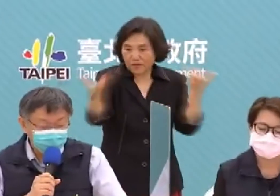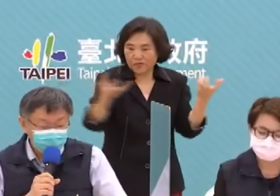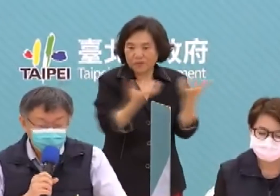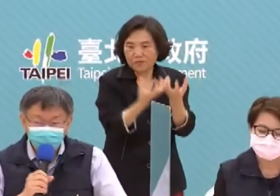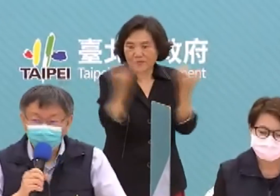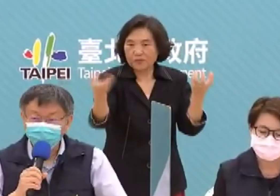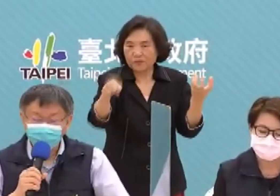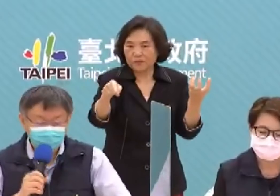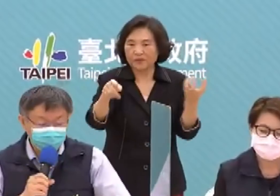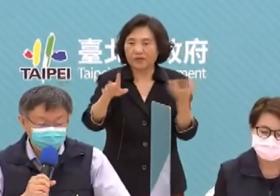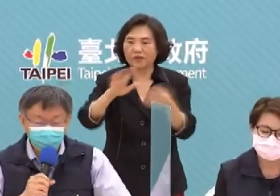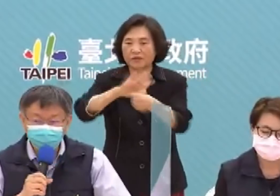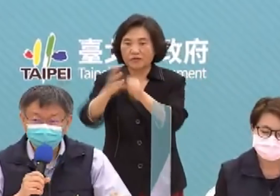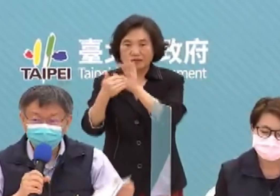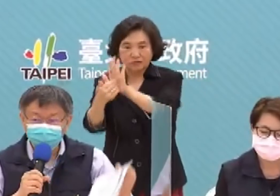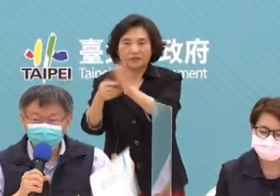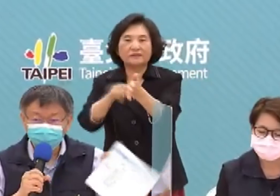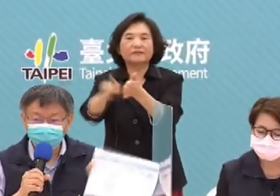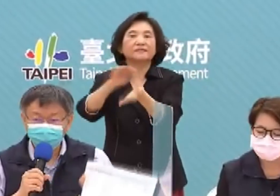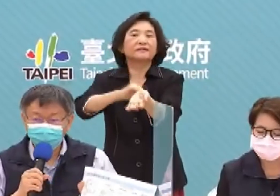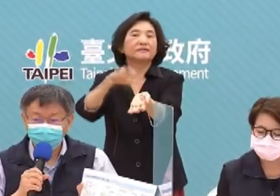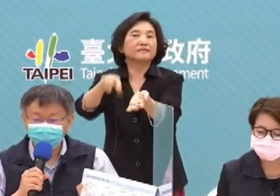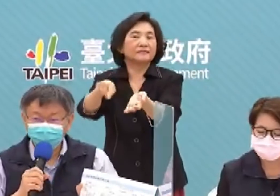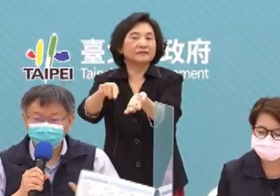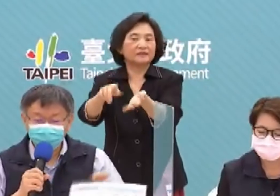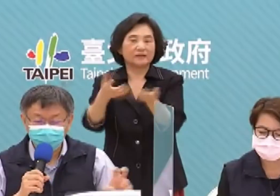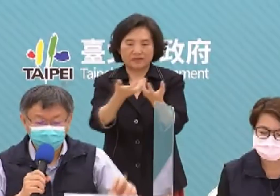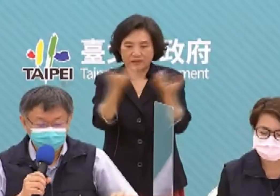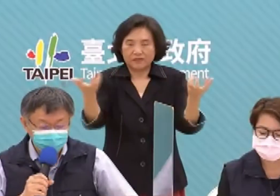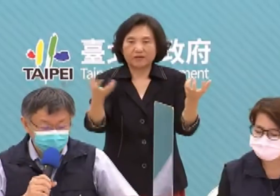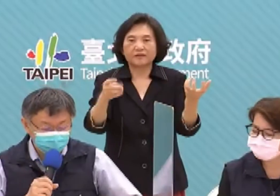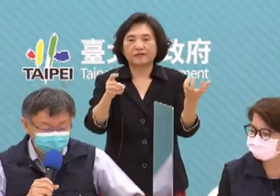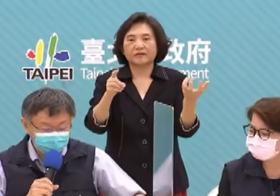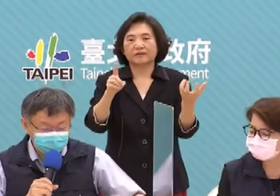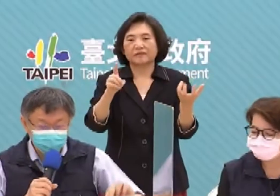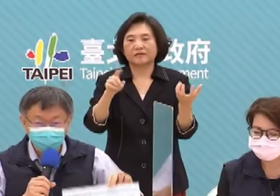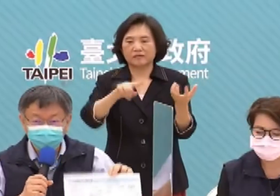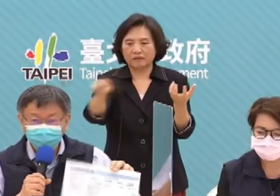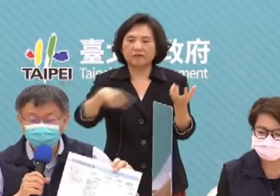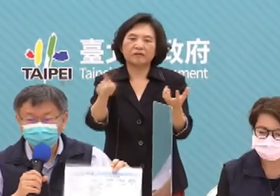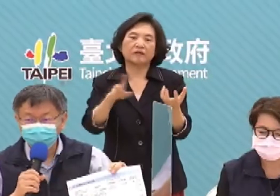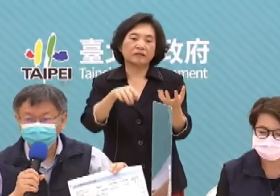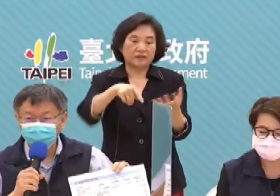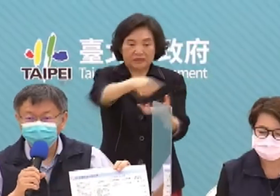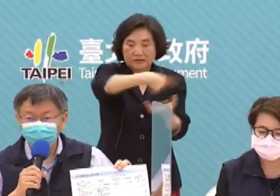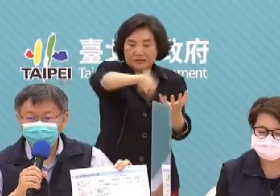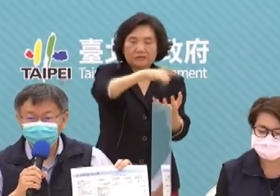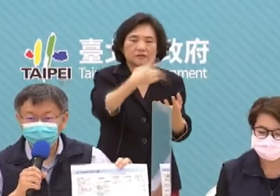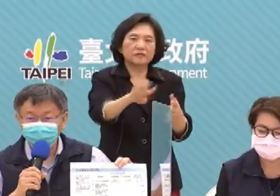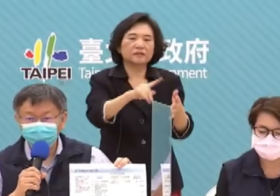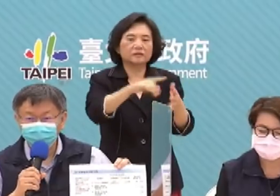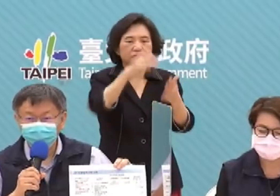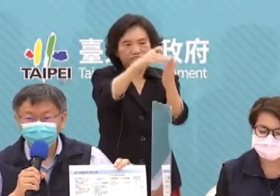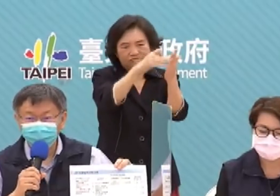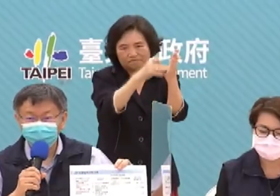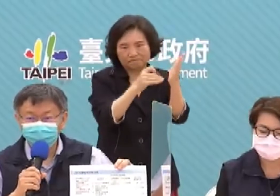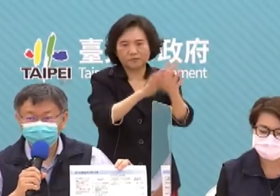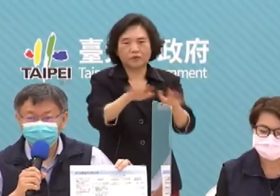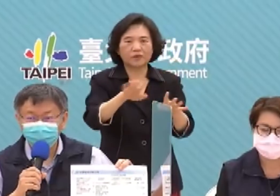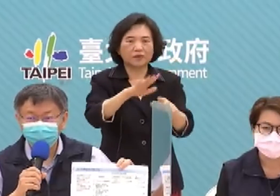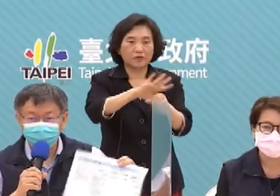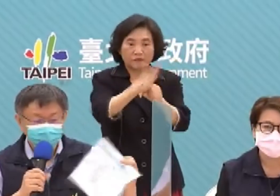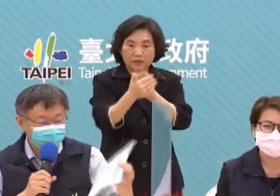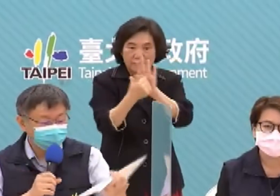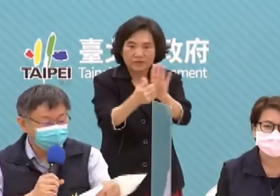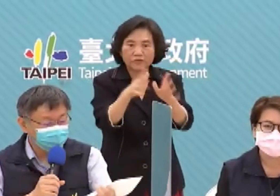个防疫专责医院的，因为这些我觉得那还是第一优先的，这个大家都没有争议，剩下全部要照射的，就是跟防疫有关的